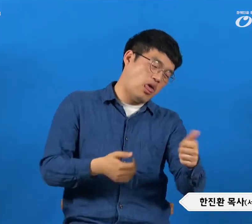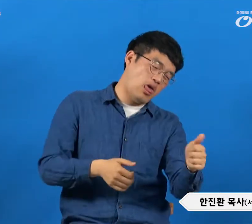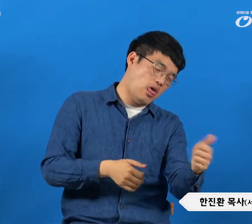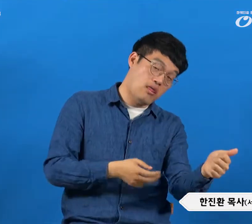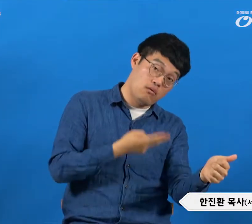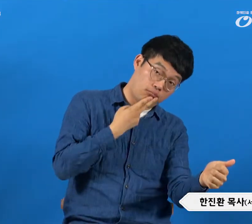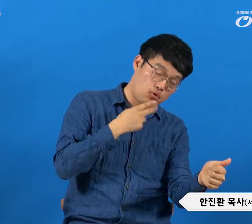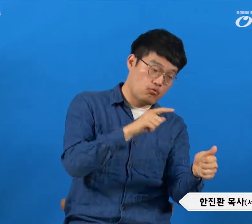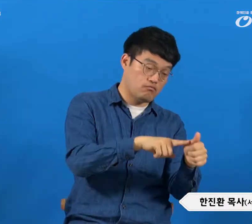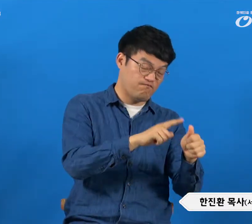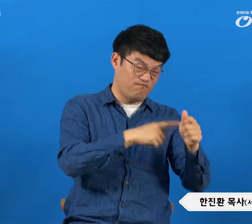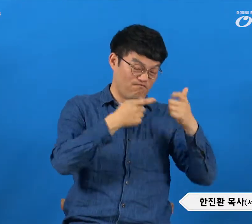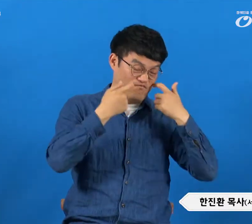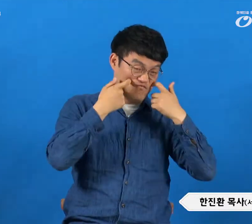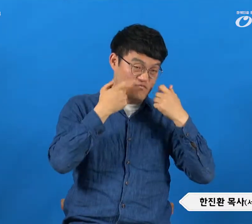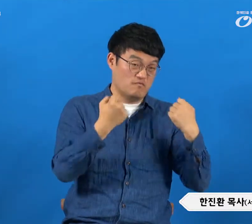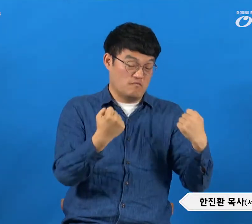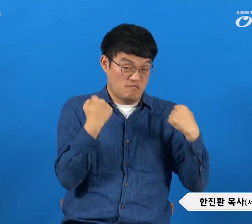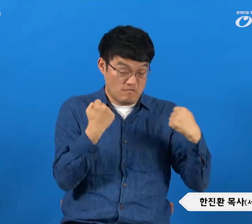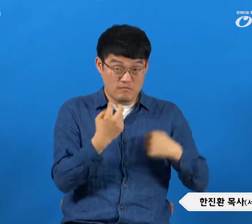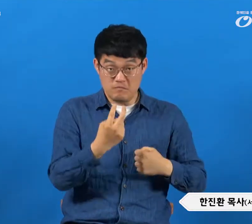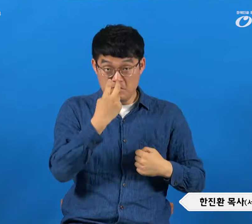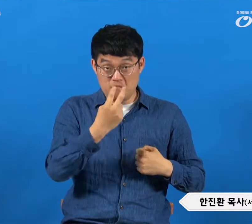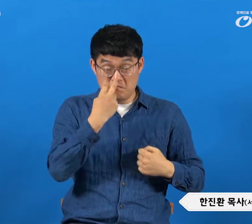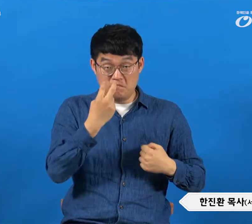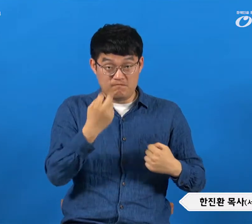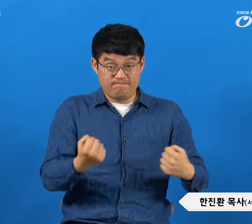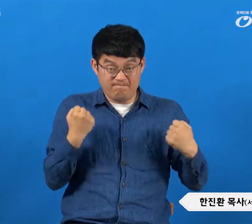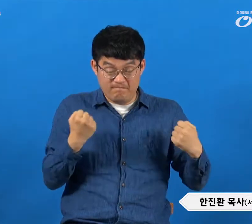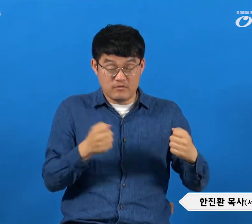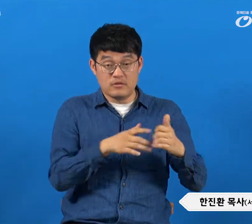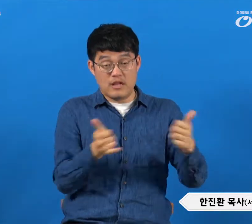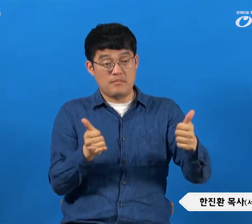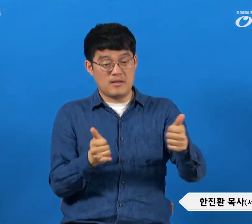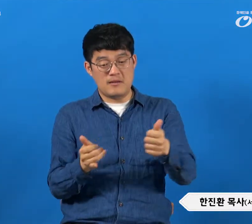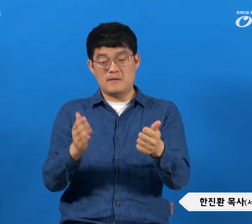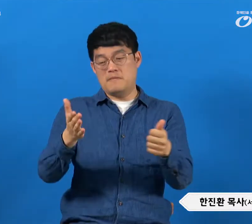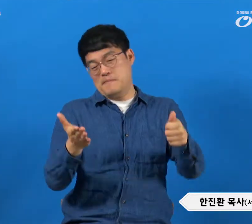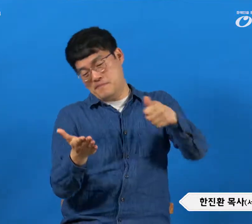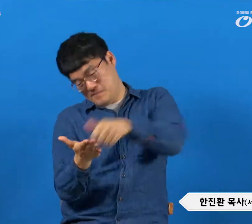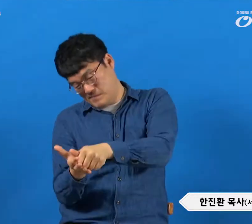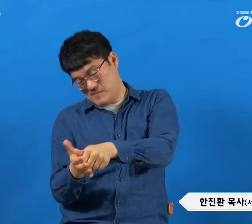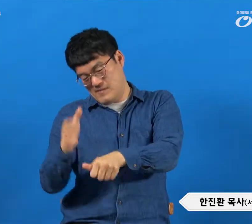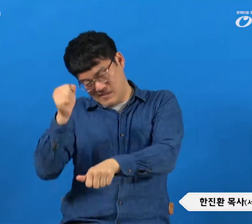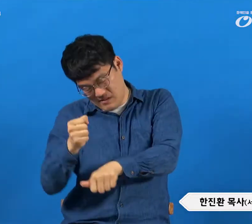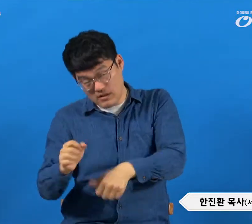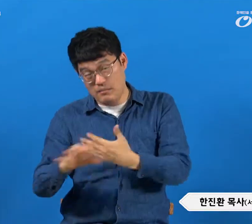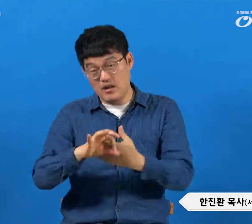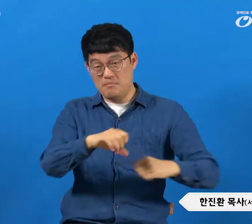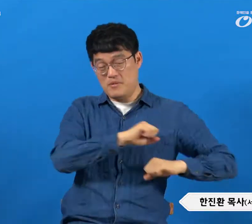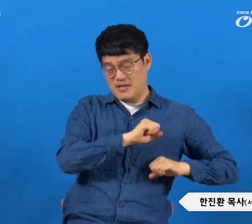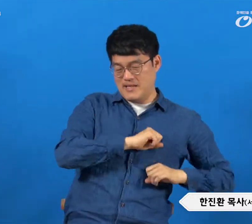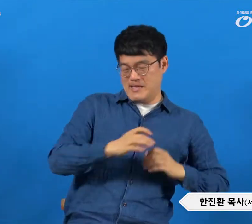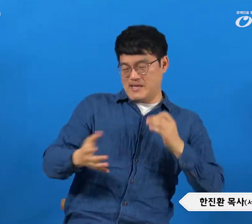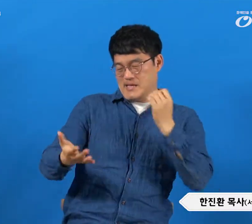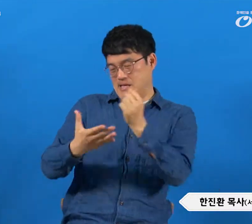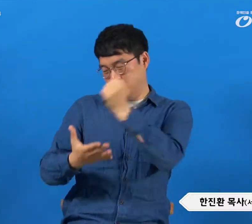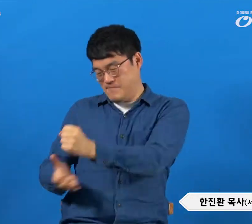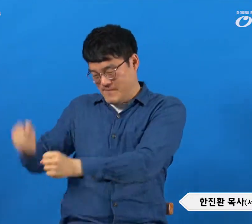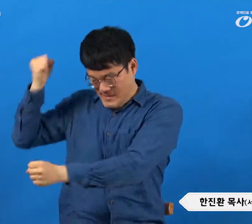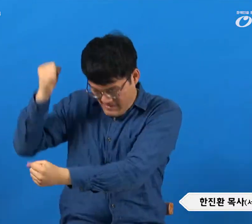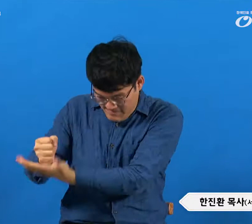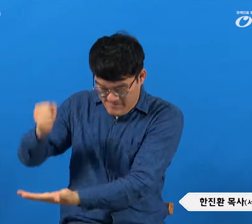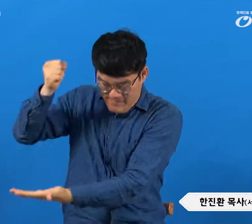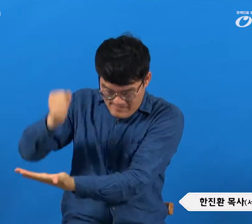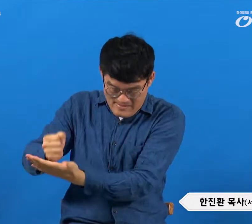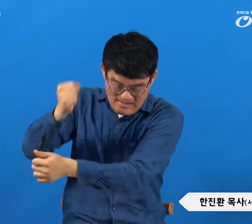하지 않고 생사람을 그대로 십자가에 못 박으려고 하면 아무리 병사들이 달려들어서